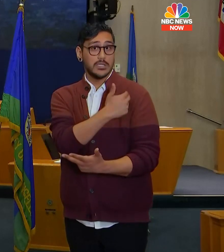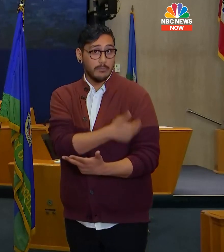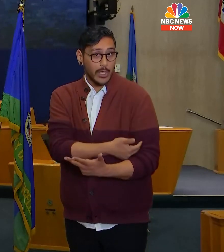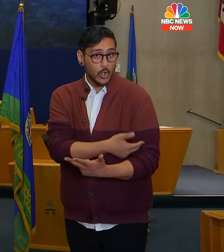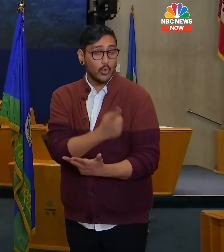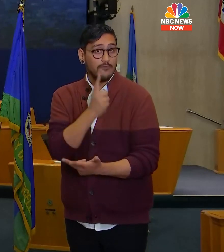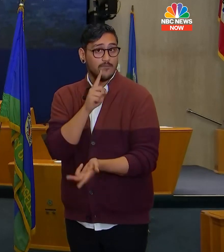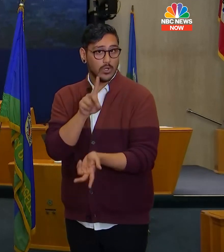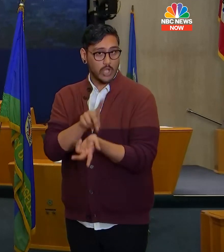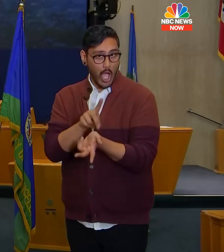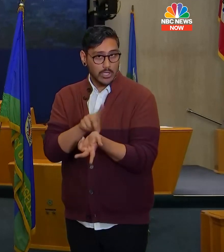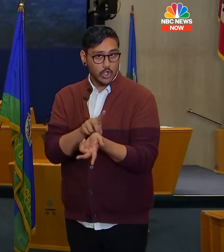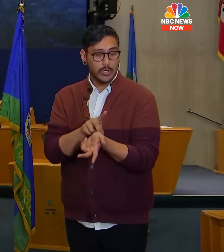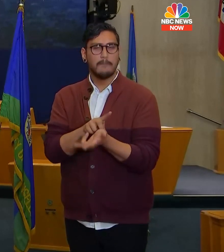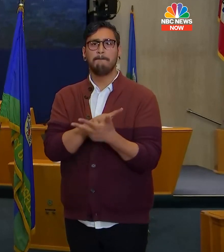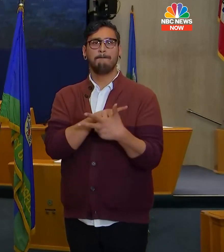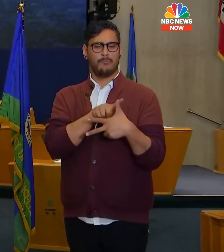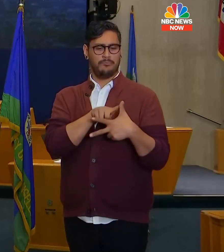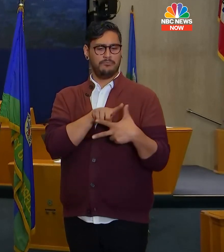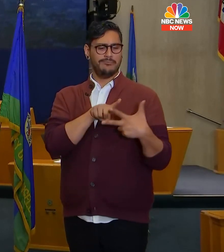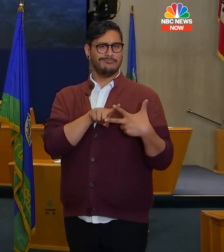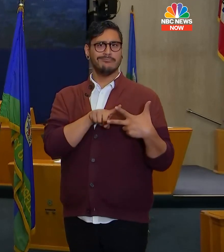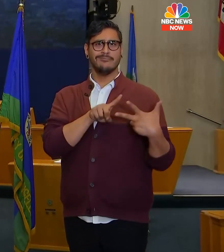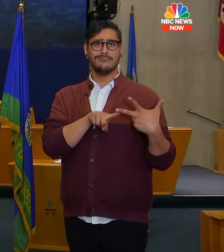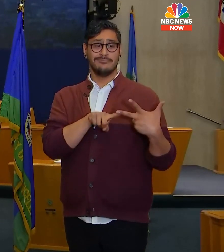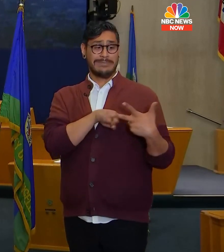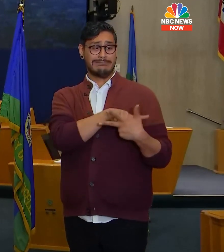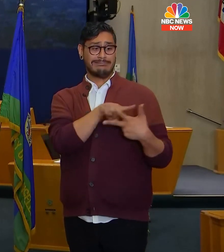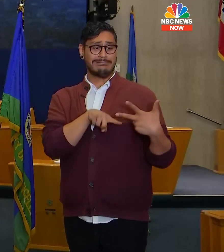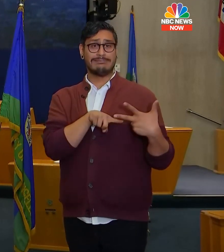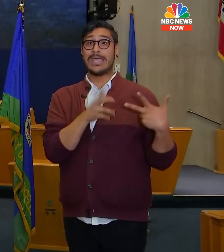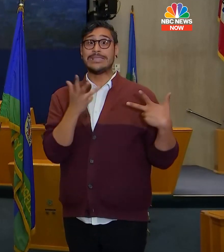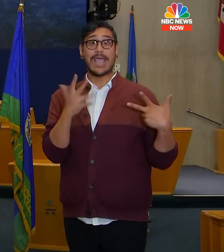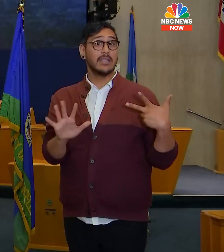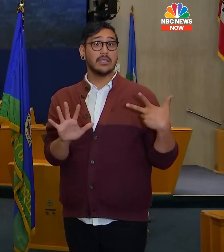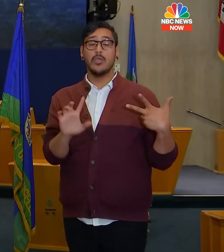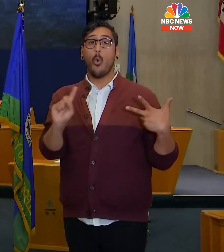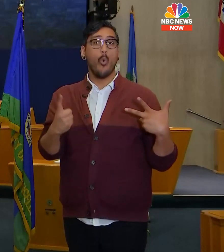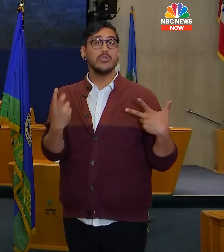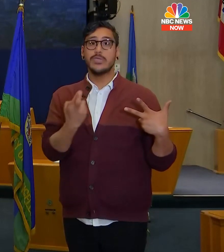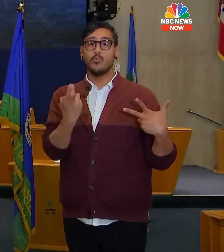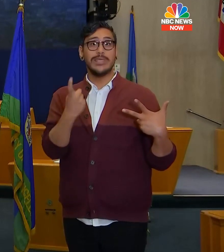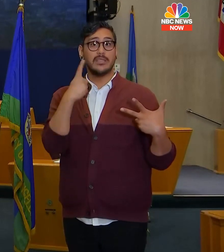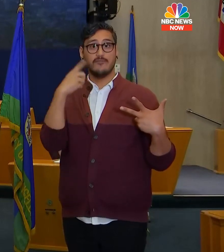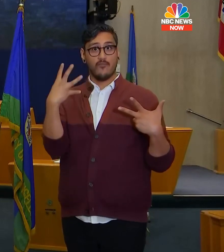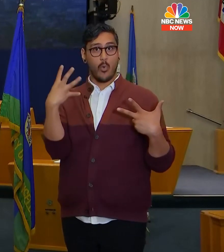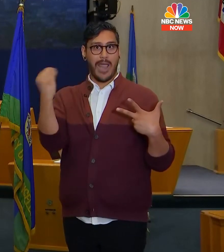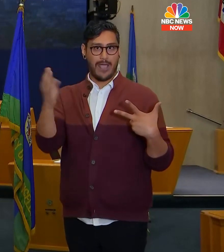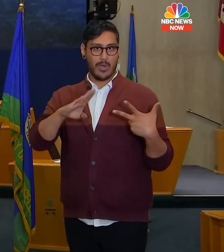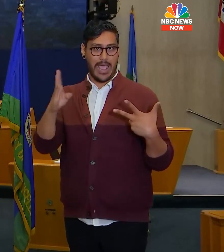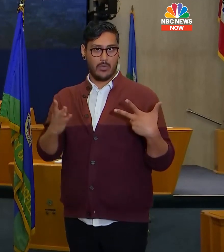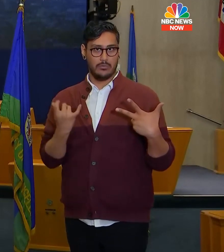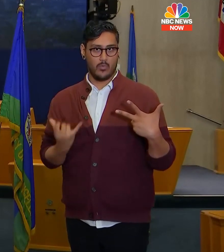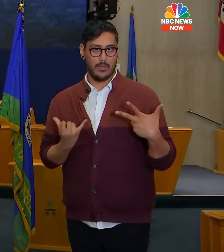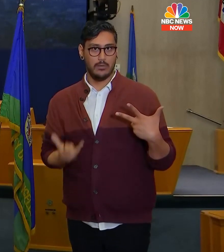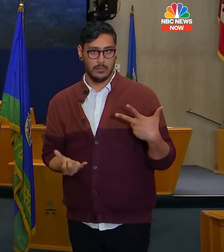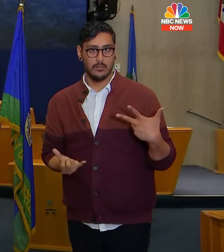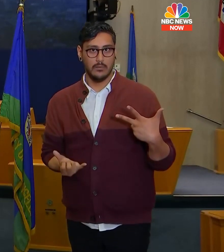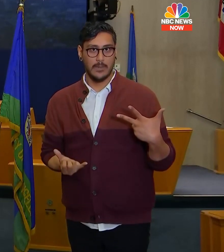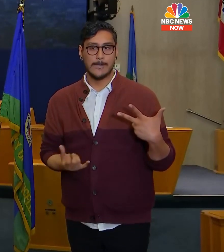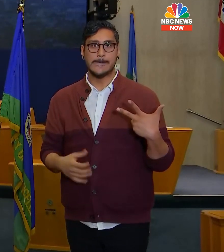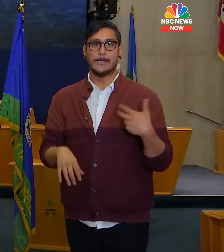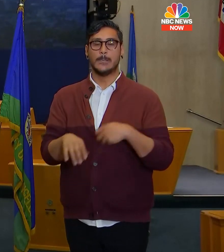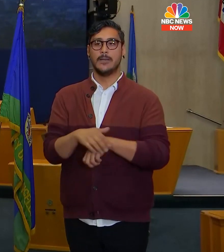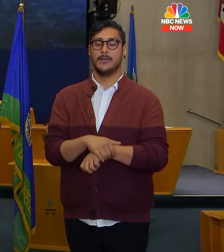al doctor. Y esas son las únicas instancias que podemos salir de la casa en este momento. También eso